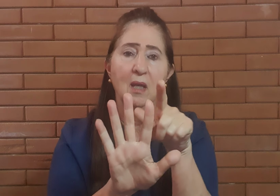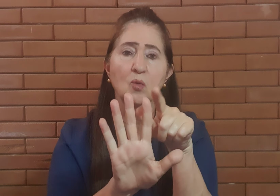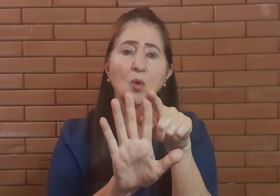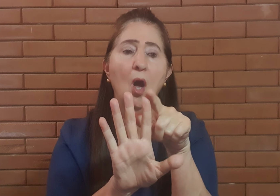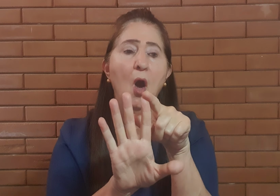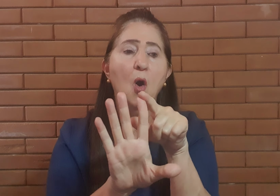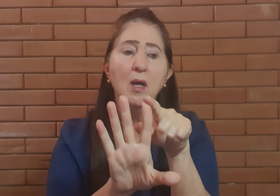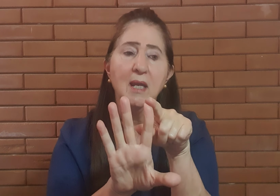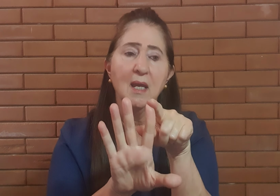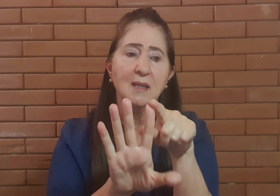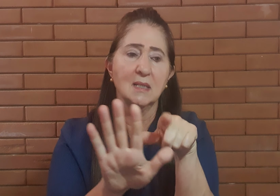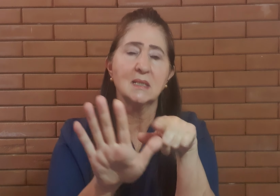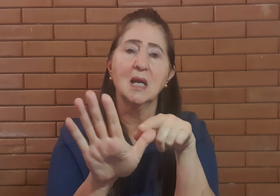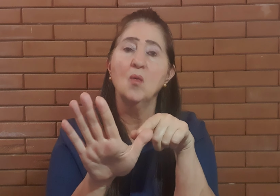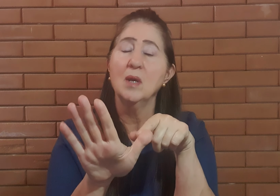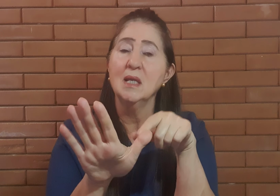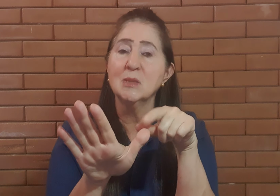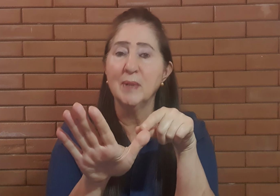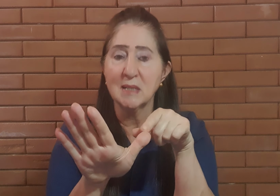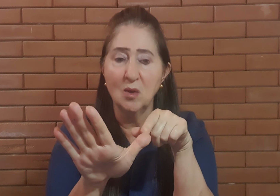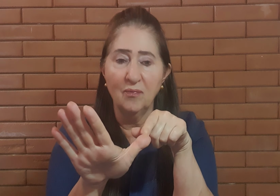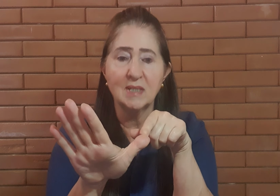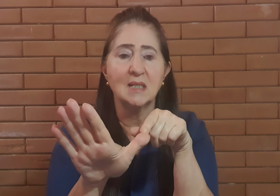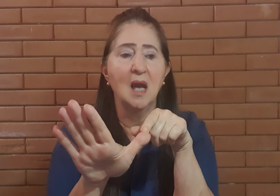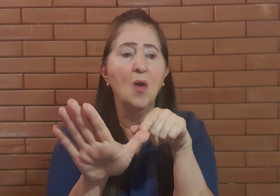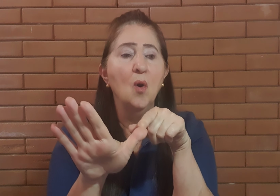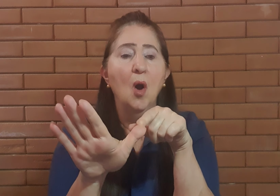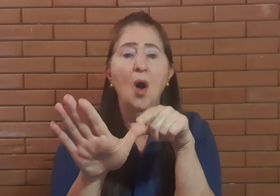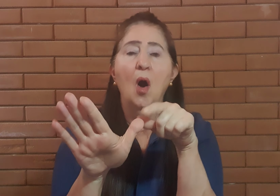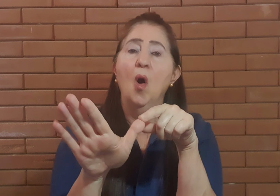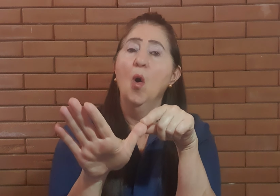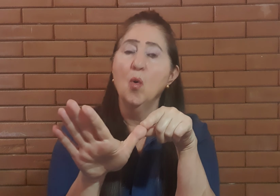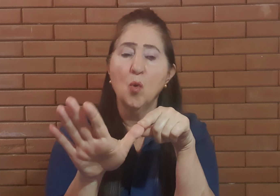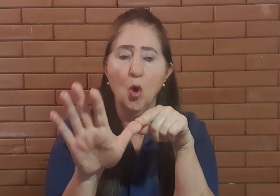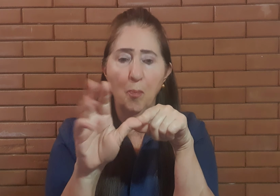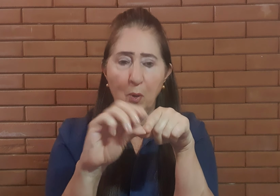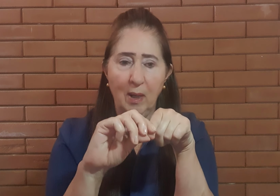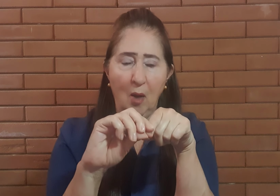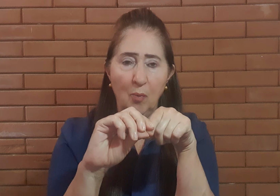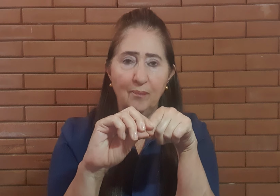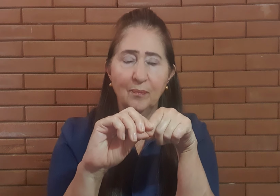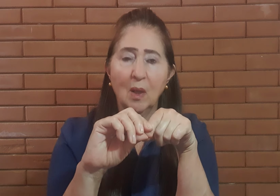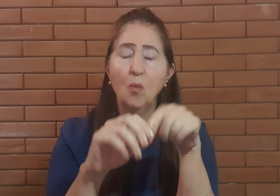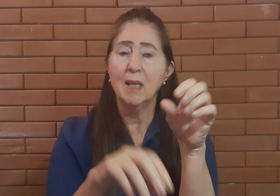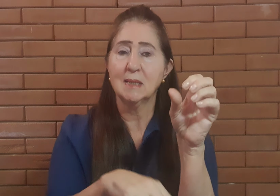movimento, orientação, expressão facial ou corporal. Um exemplo.